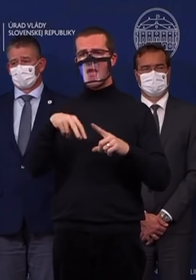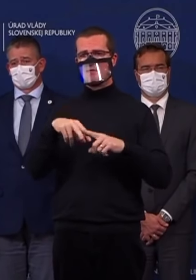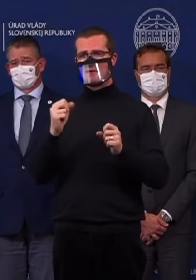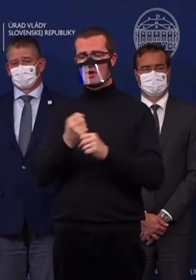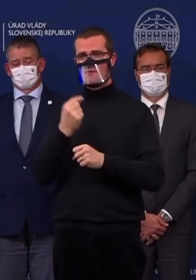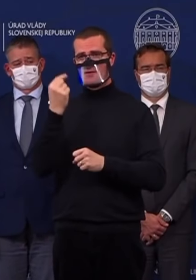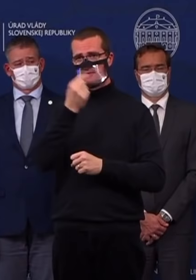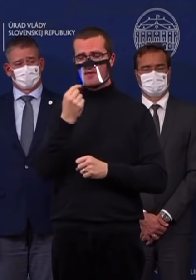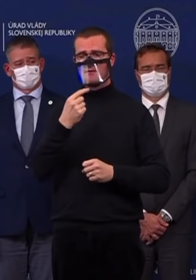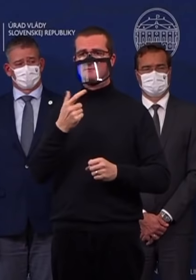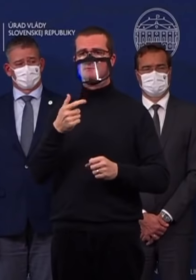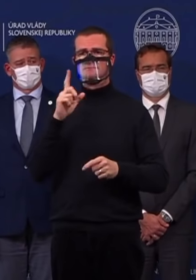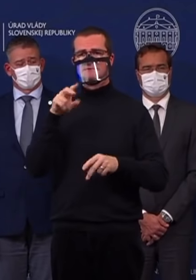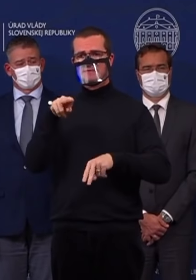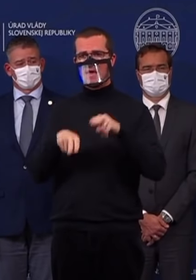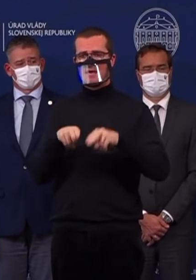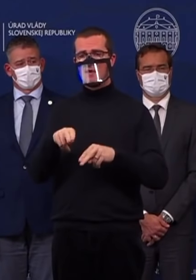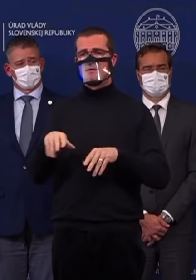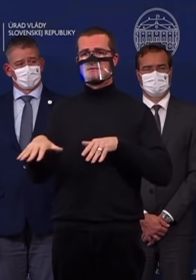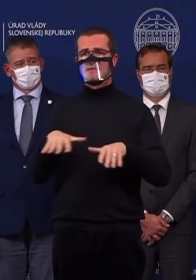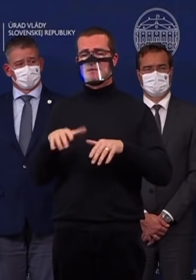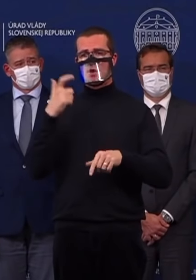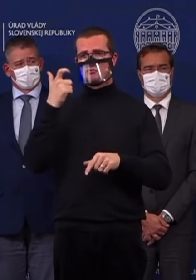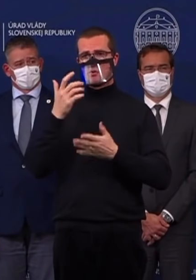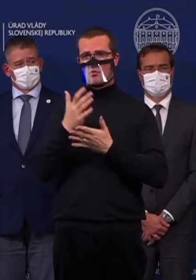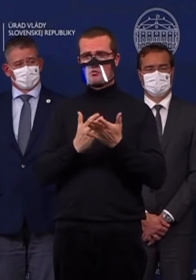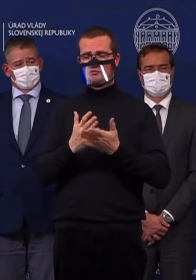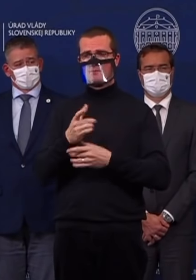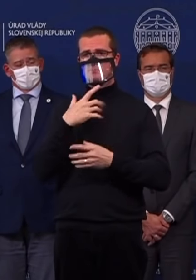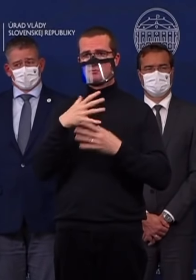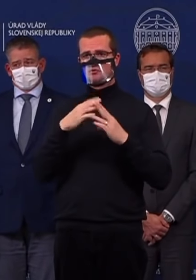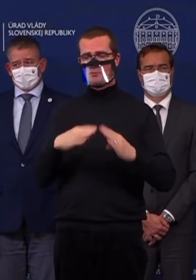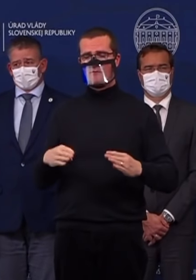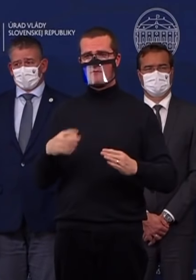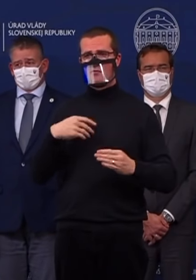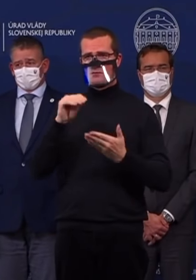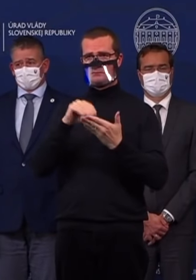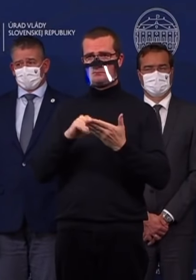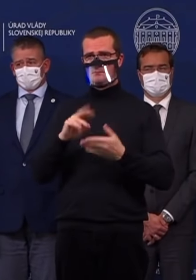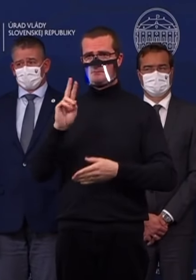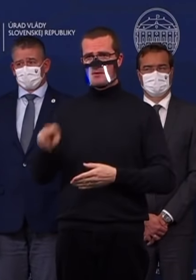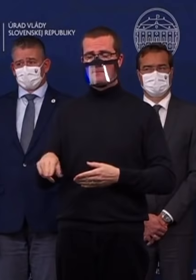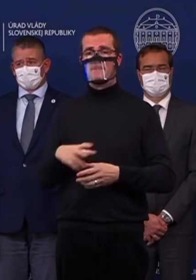aby sa postarali jednak o zariadenia sociálnych služieb a jednak o ľudí bez domova, ktorých evidujú vo svojich databázach.